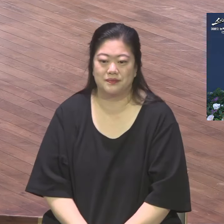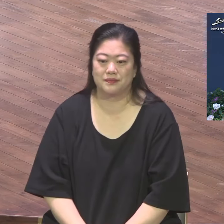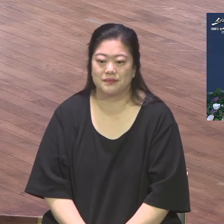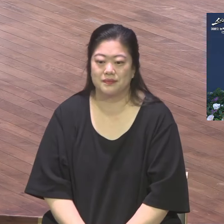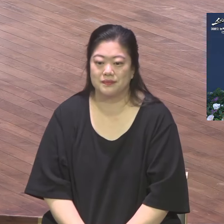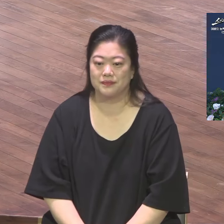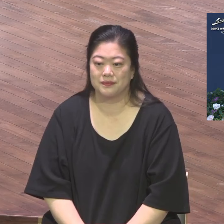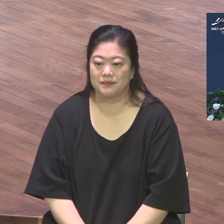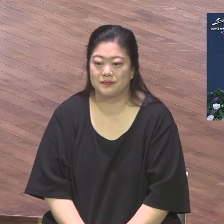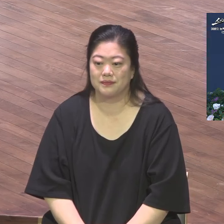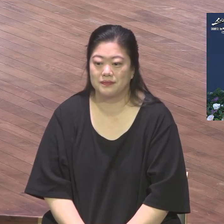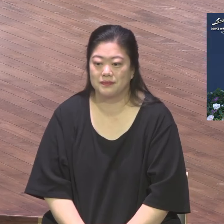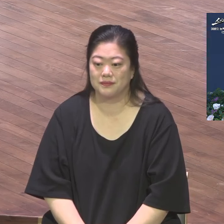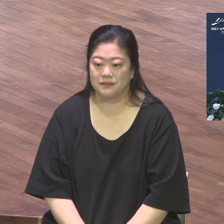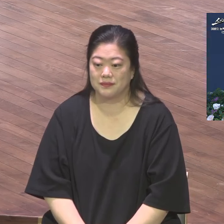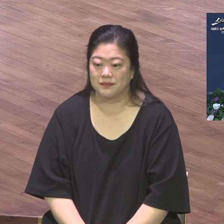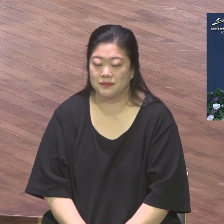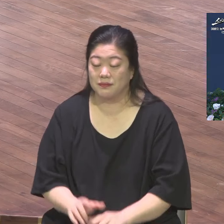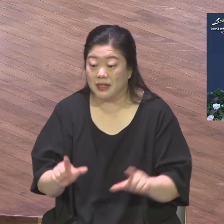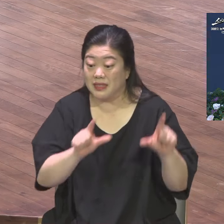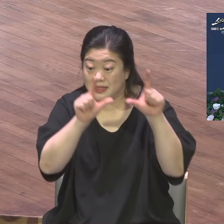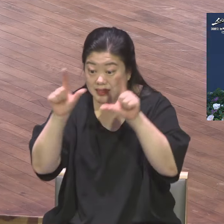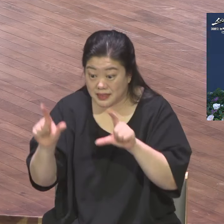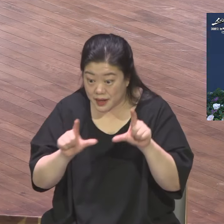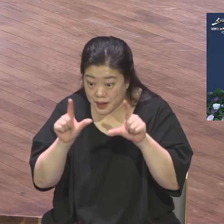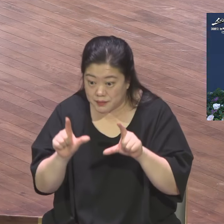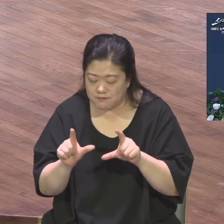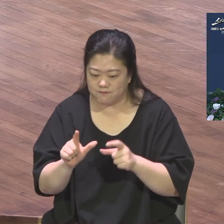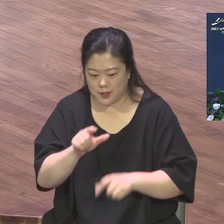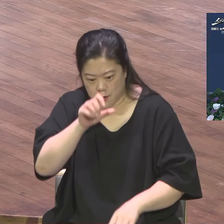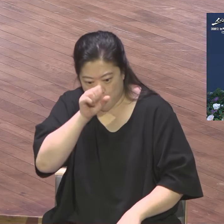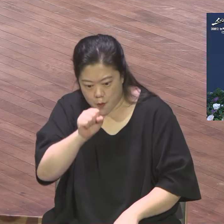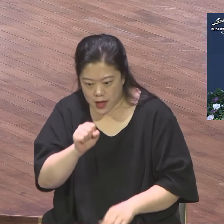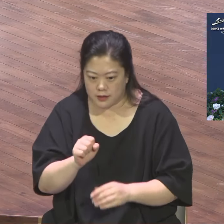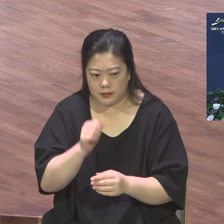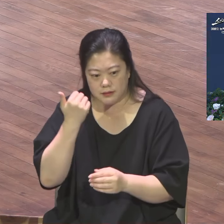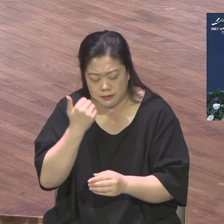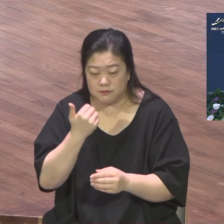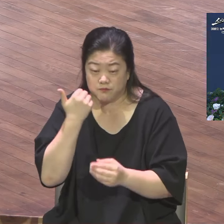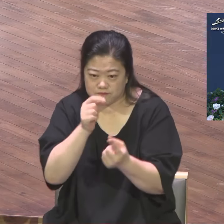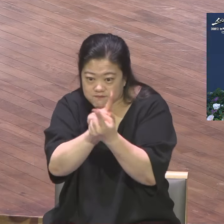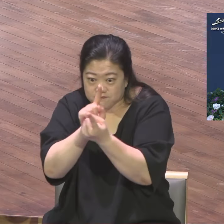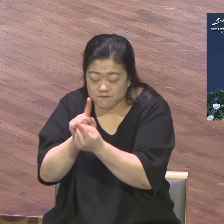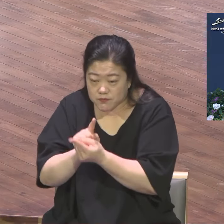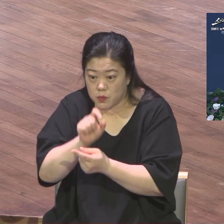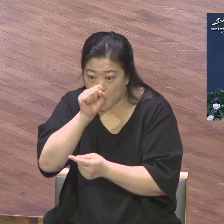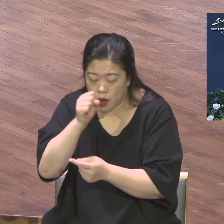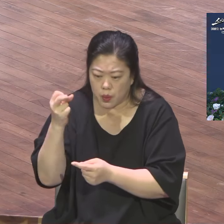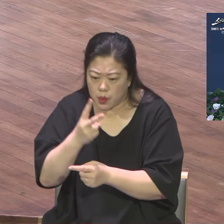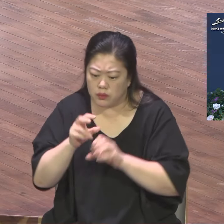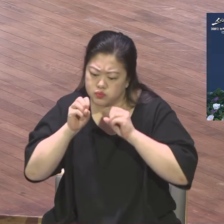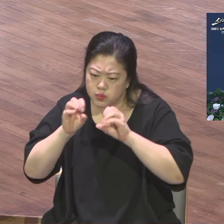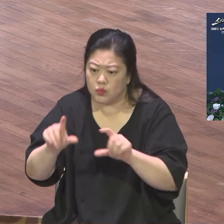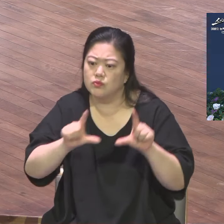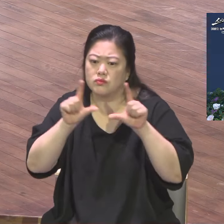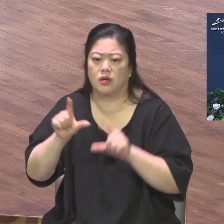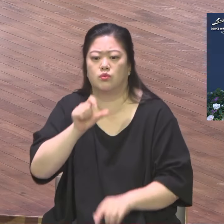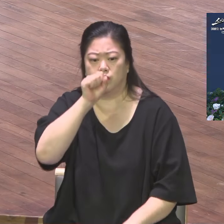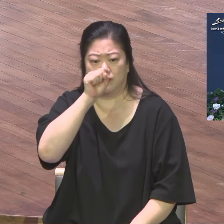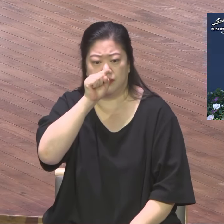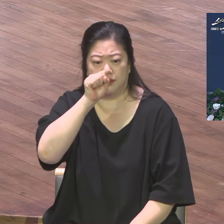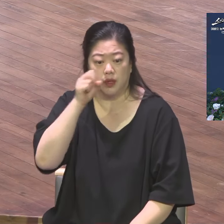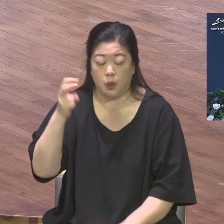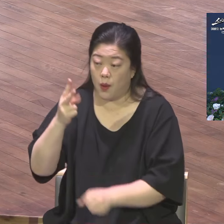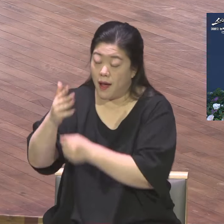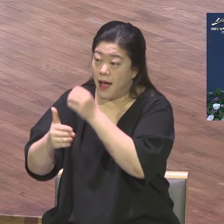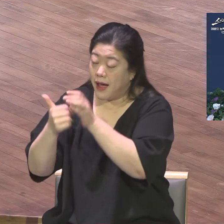정말 인생이 살만하고 그 인생이 가치 있는 그런 삶이 되는 것이다. 하나님을